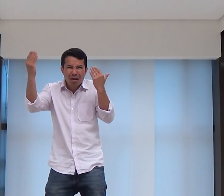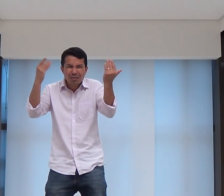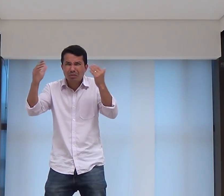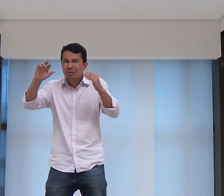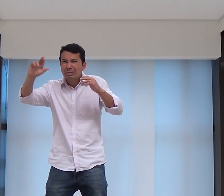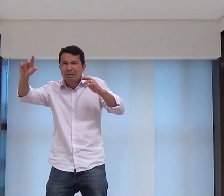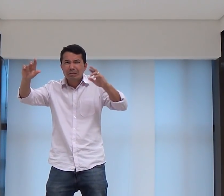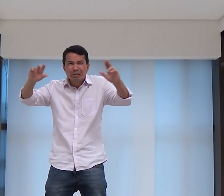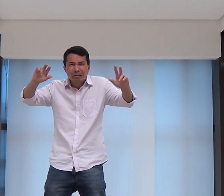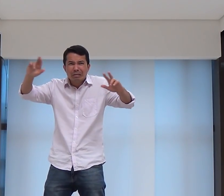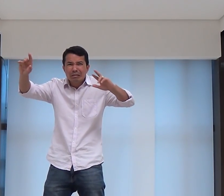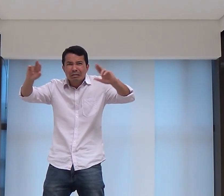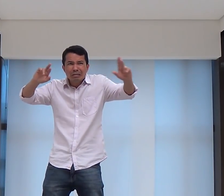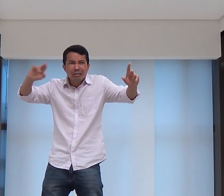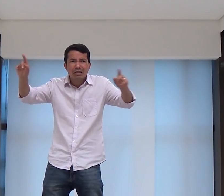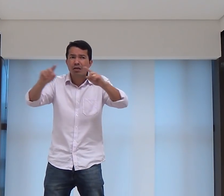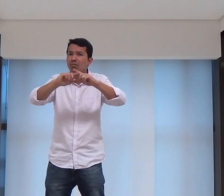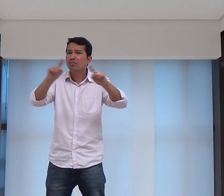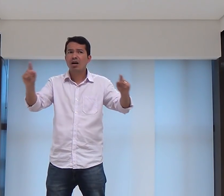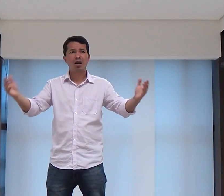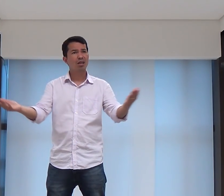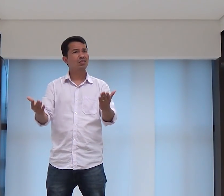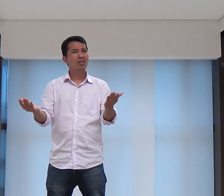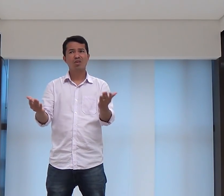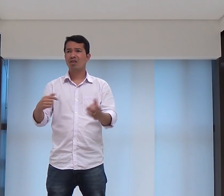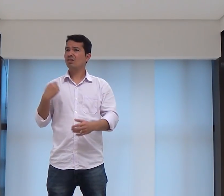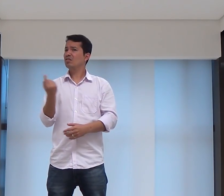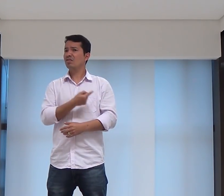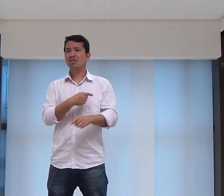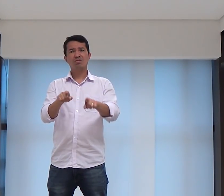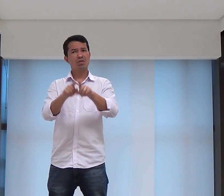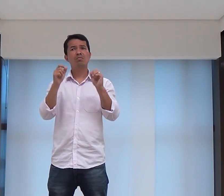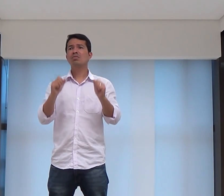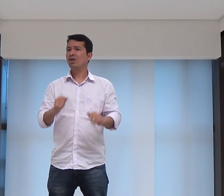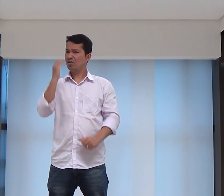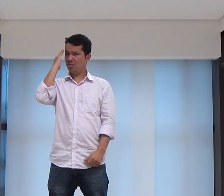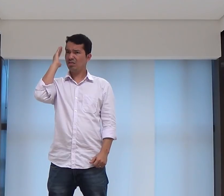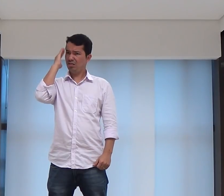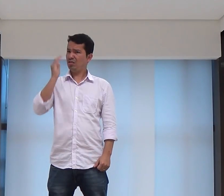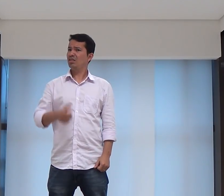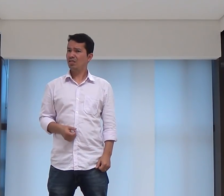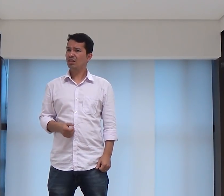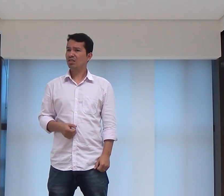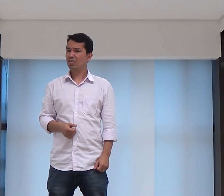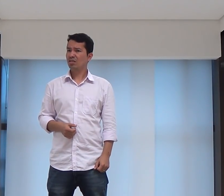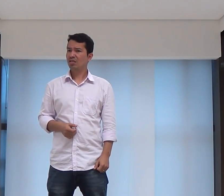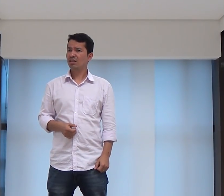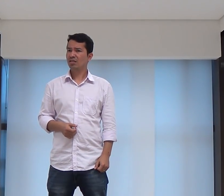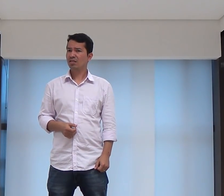Apocalipse traz muitas comparações, diferentes comparações. Mas nós podemos entender.